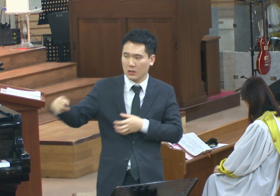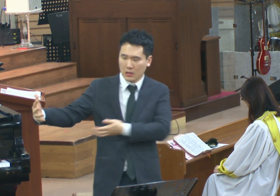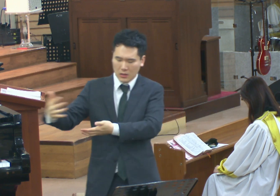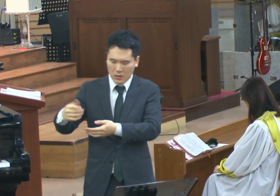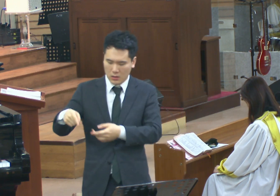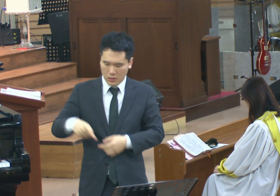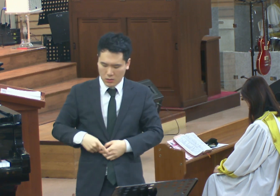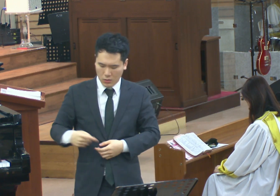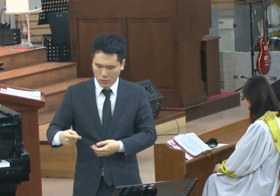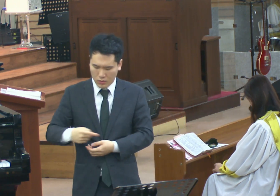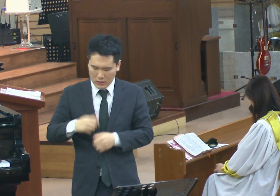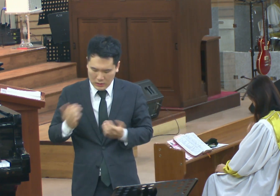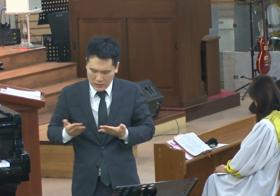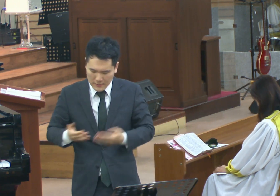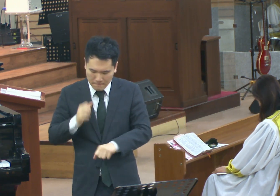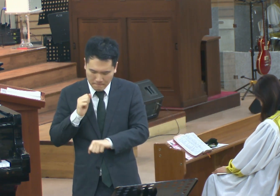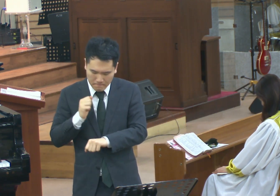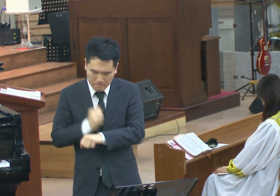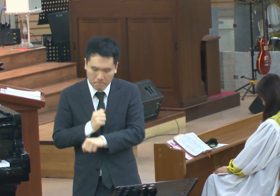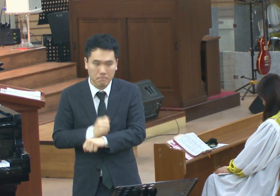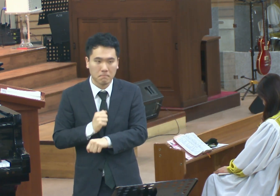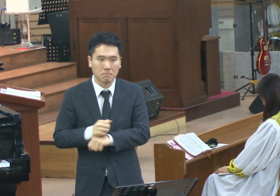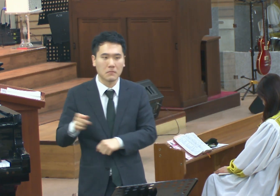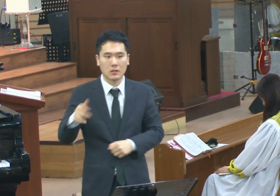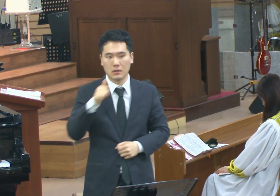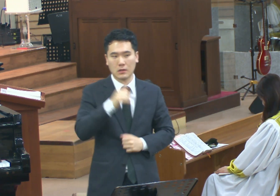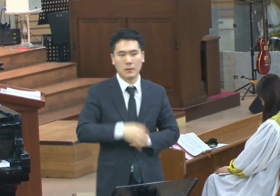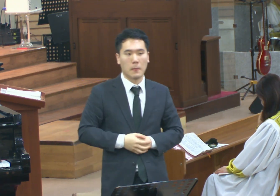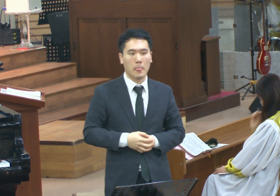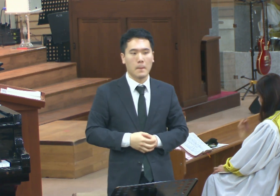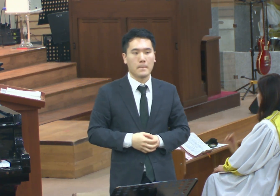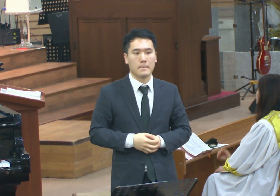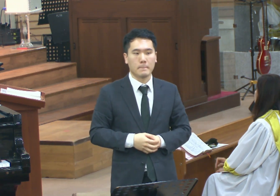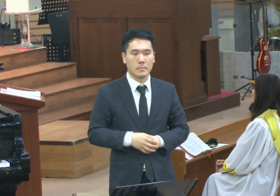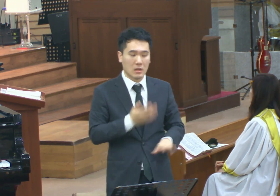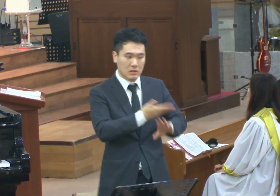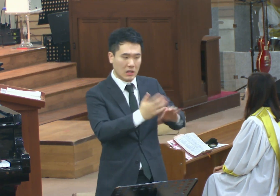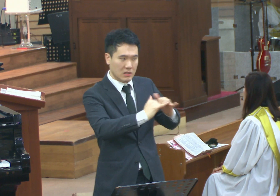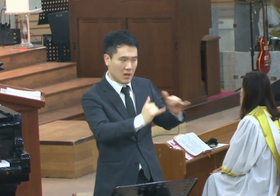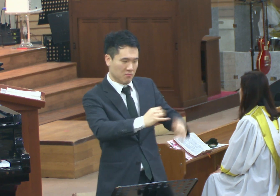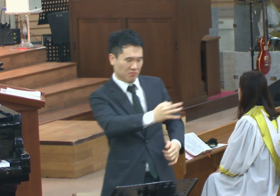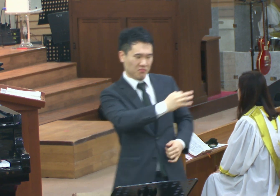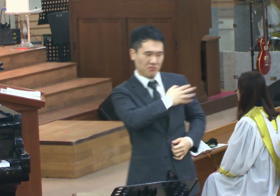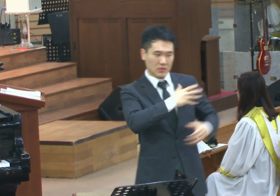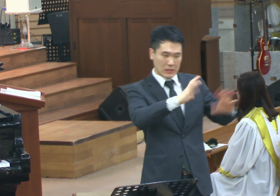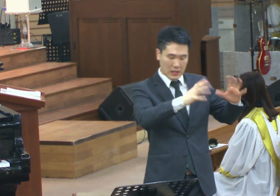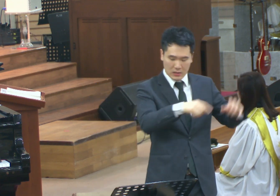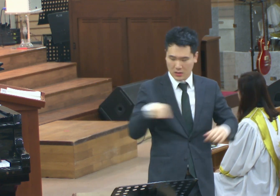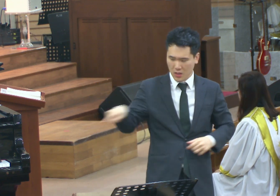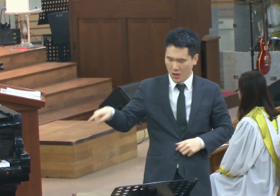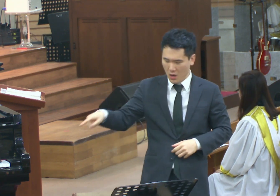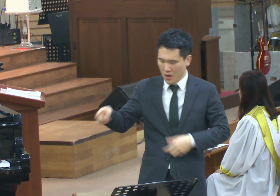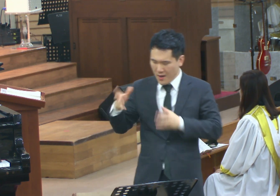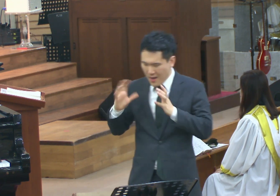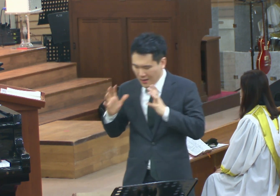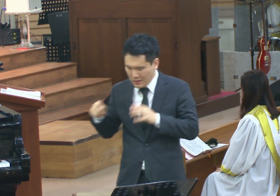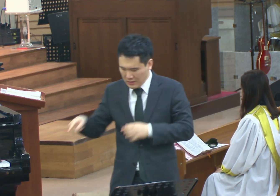기업들은 카카오 열매를 싸게 사가는 데만 관심을 가져요. 싸게 사가다 보니까 사람을 고용 못하고